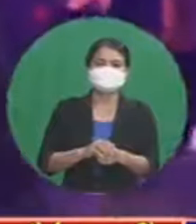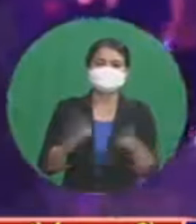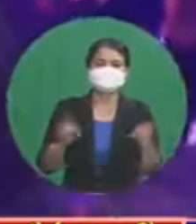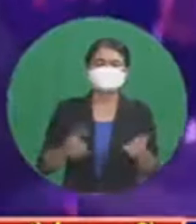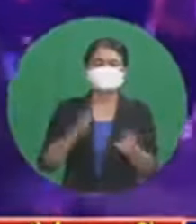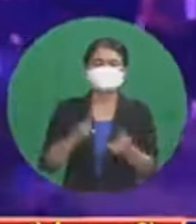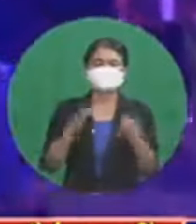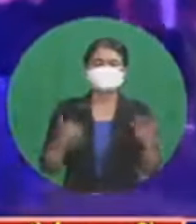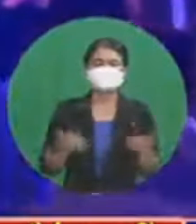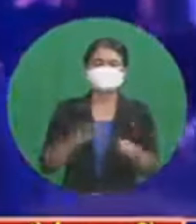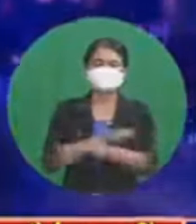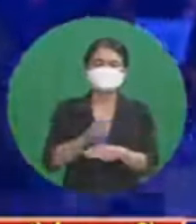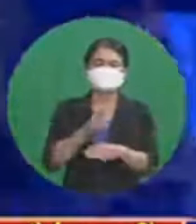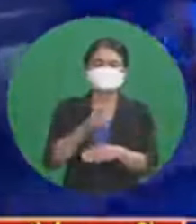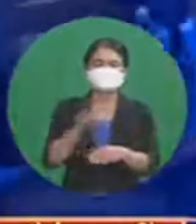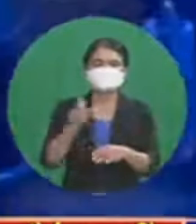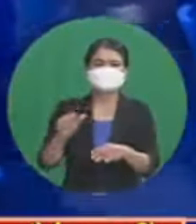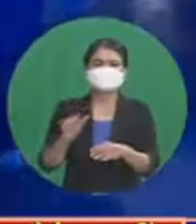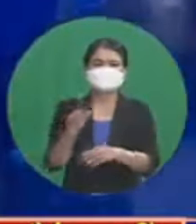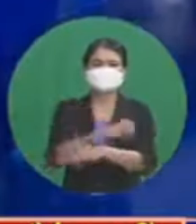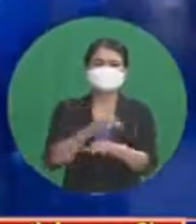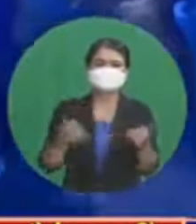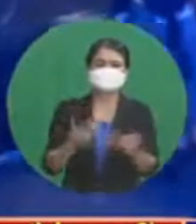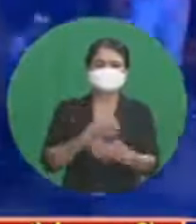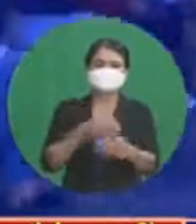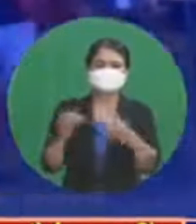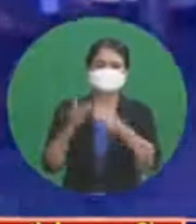នេះជា ជាលើកទីមួយហើយក្នុងពេលជាង100ថ្ងៃមកនេះក្រោយពីទីក្រុងដ៏ធំបំផុតរបស់អូស្ត្រាលីមួយនេះទទួលបាននូវគោលដៅនៃការចវសាងដល់ប្រជាជនការរឹតបន្តឹងមួយចំនួនត្រូវបានលើកចេញក្រោយពីប្រជាជនដែលមានអាយុចាប់ពី